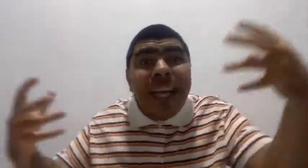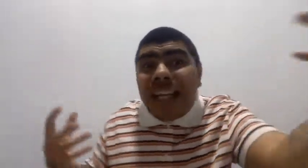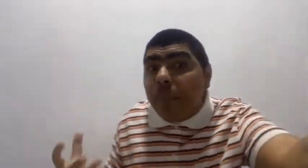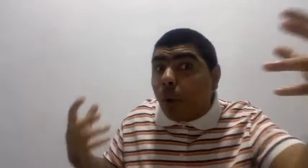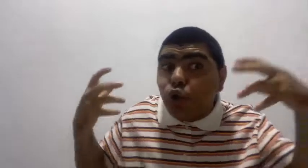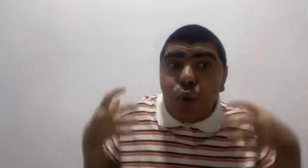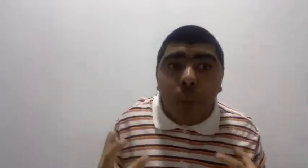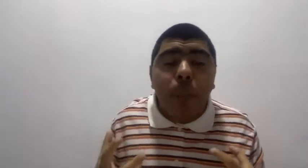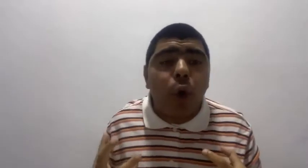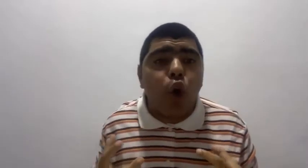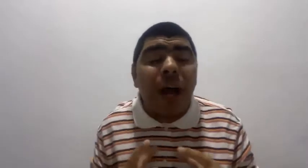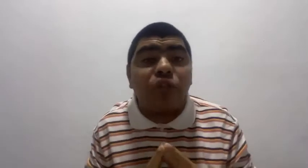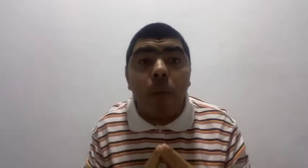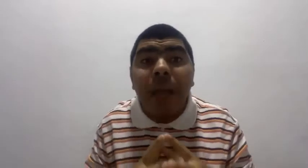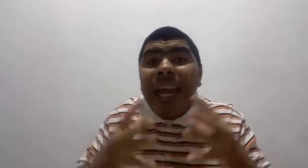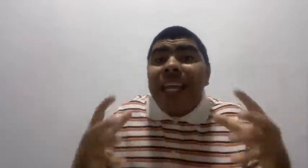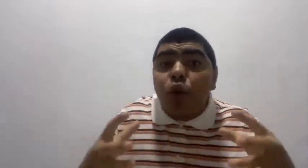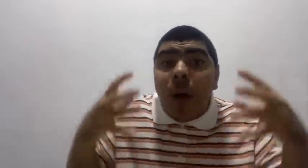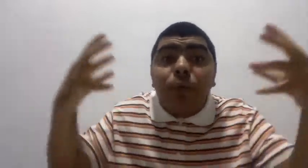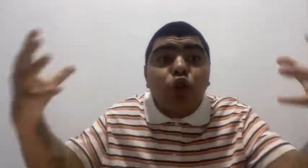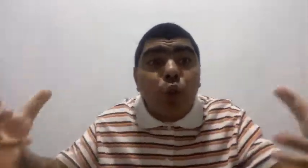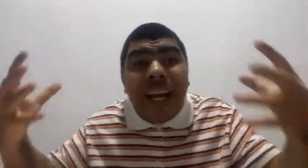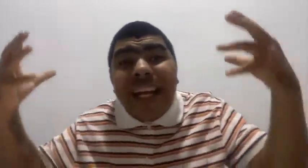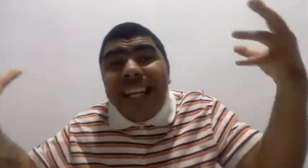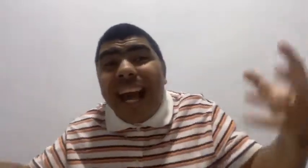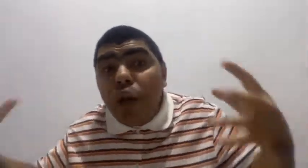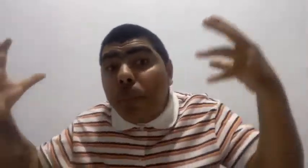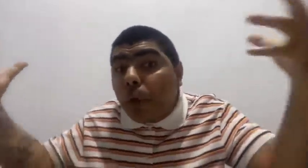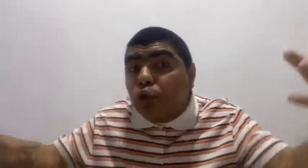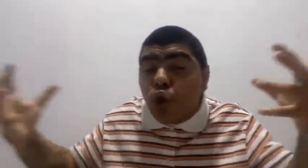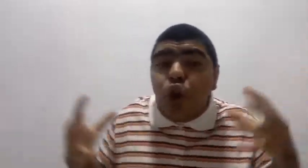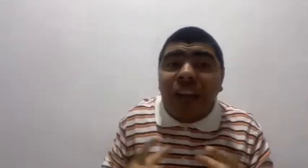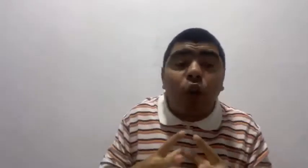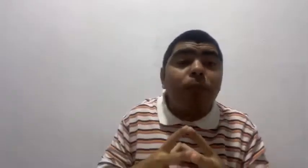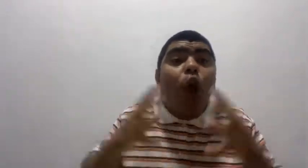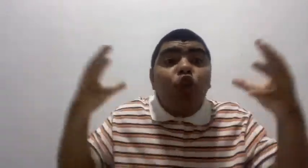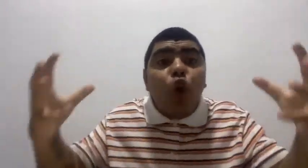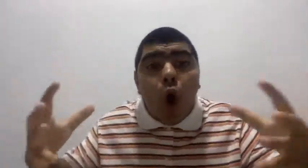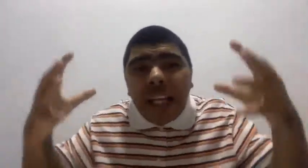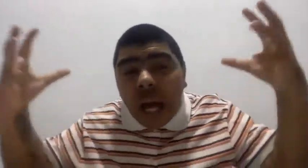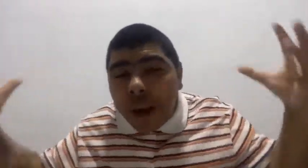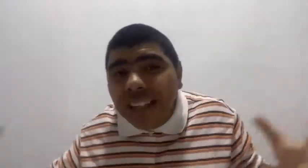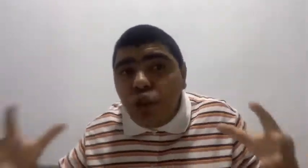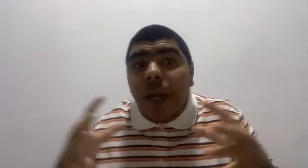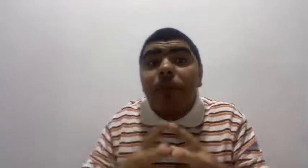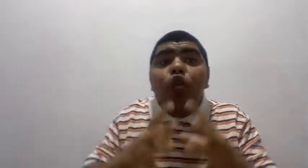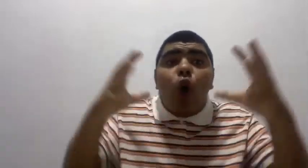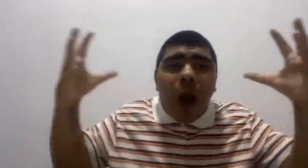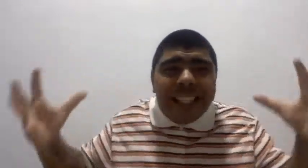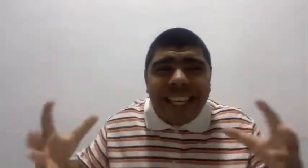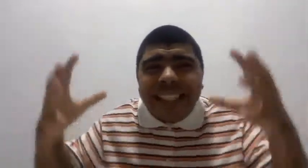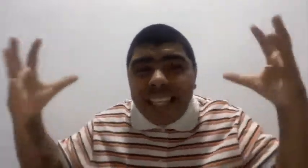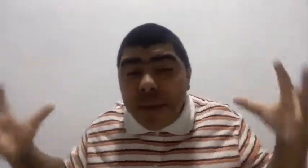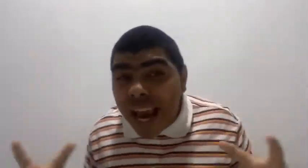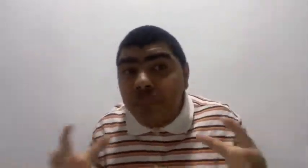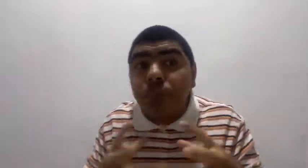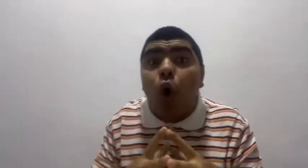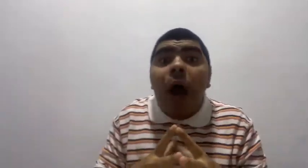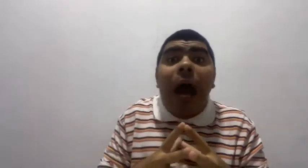guiada por su propio corazón. Y cuando tú eres guiado por tu corazón, no hay avance, no hay crecimiento.